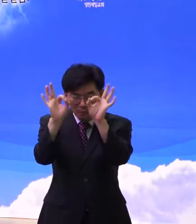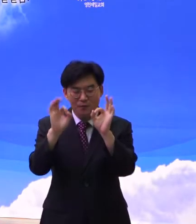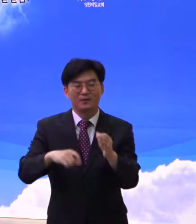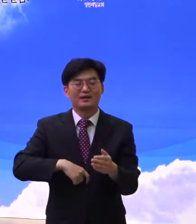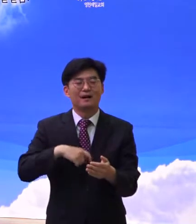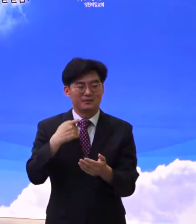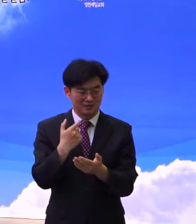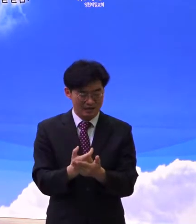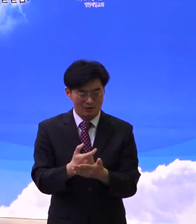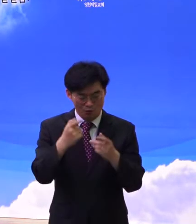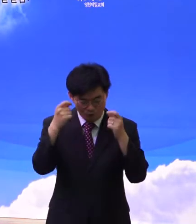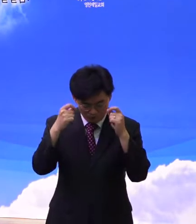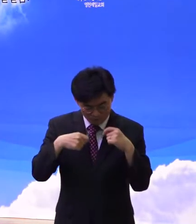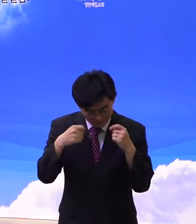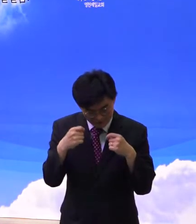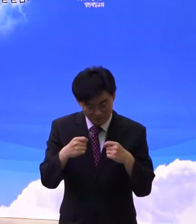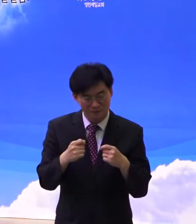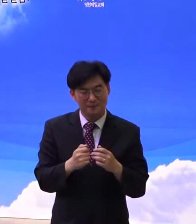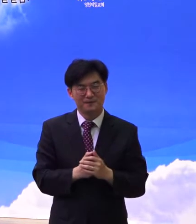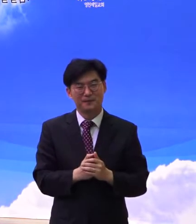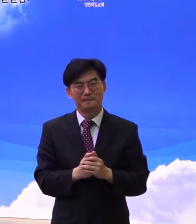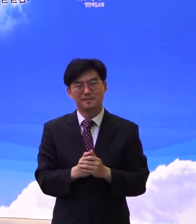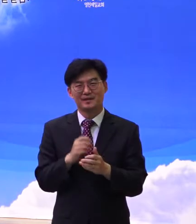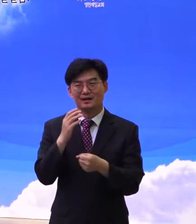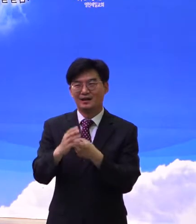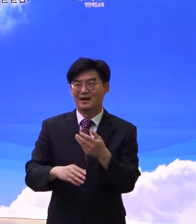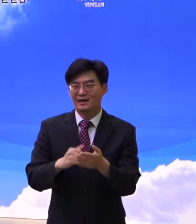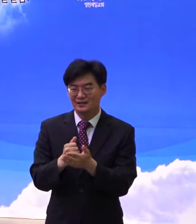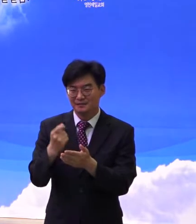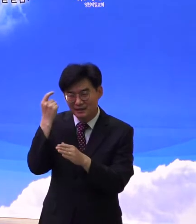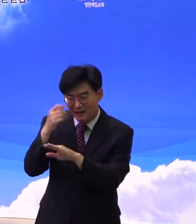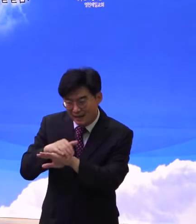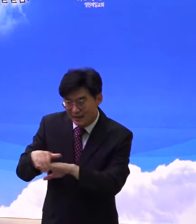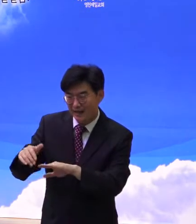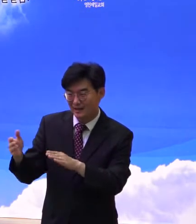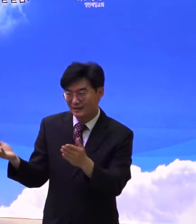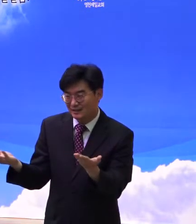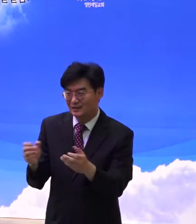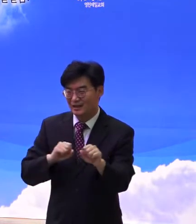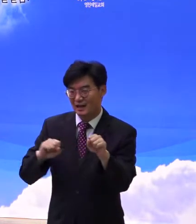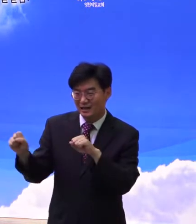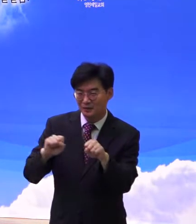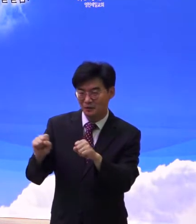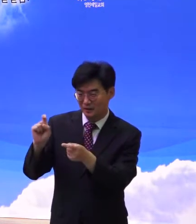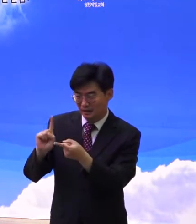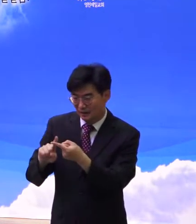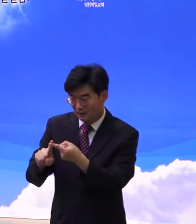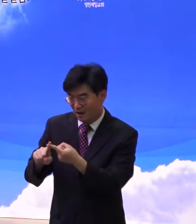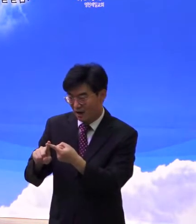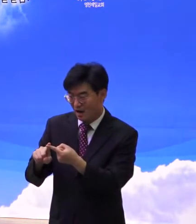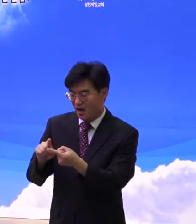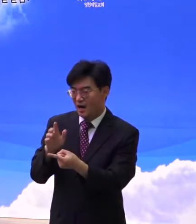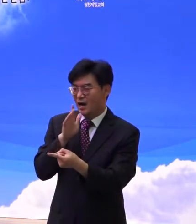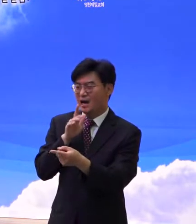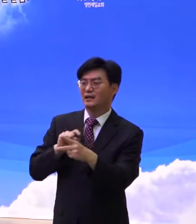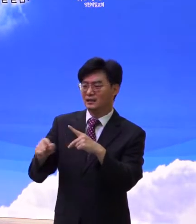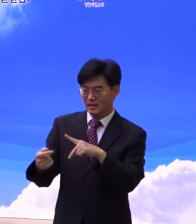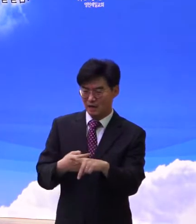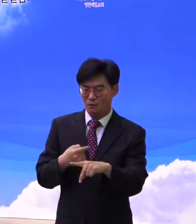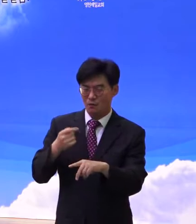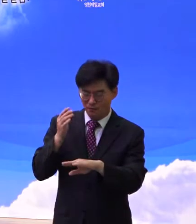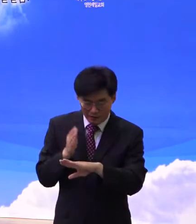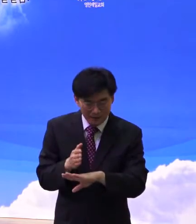감격하고 눈물을 흘리고 하나님이 계획하신 그 구원의 계획에 대해서 감사하고 기뻐하는